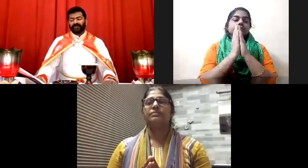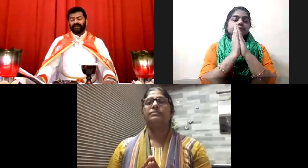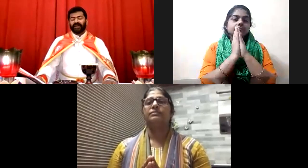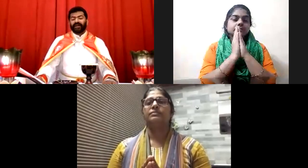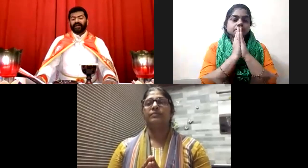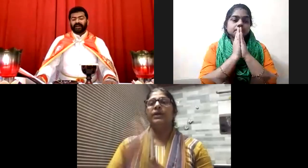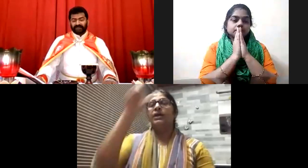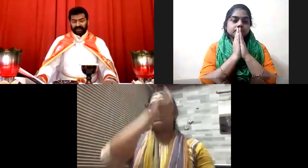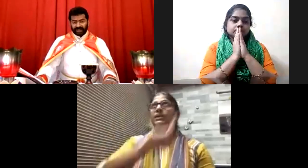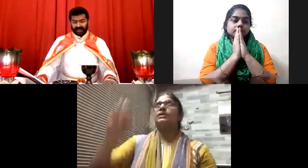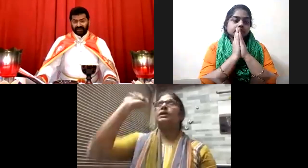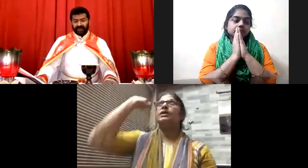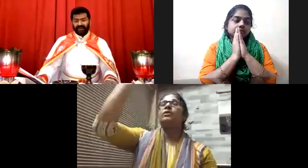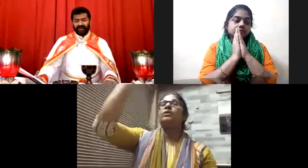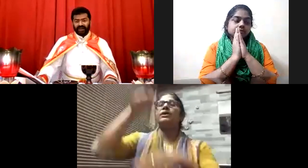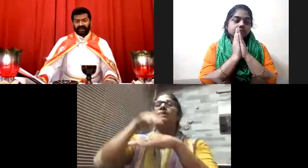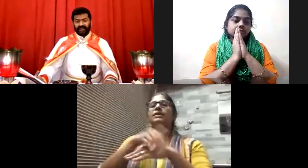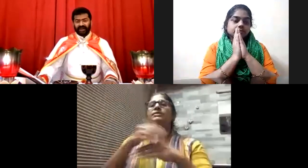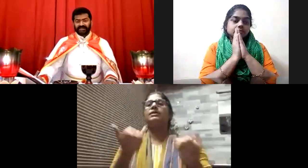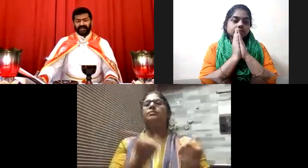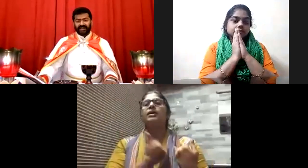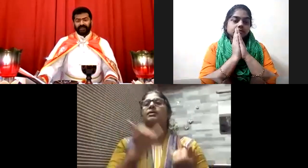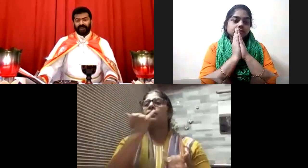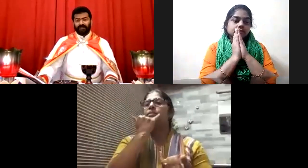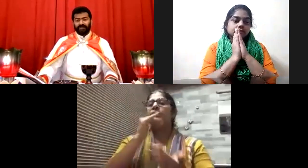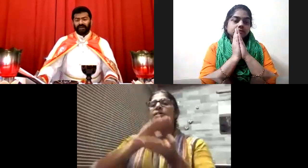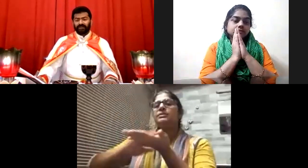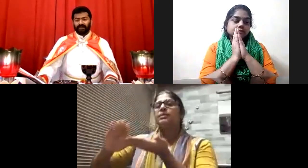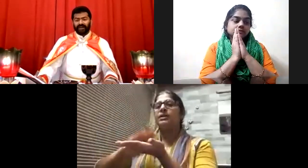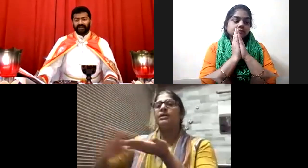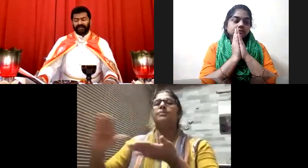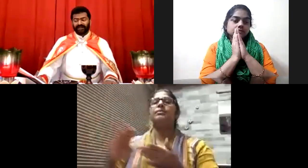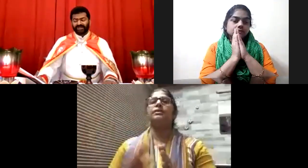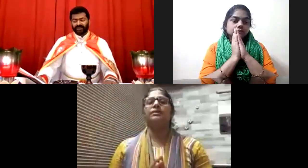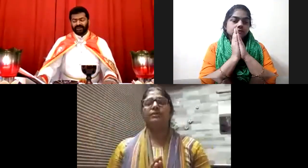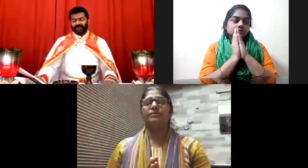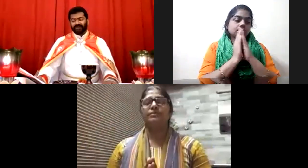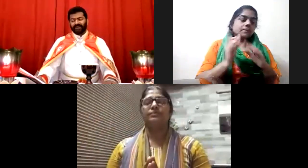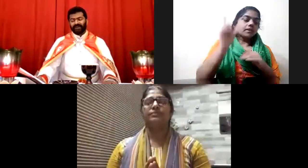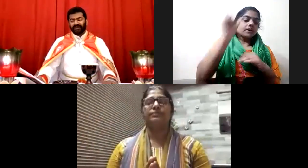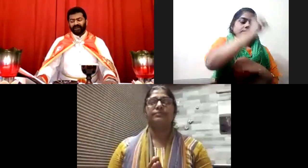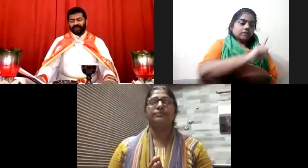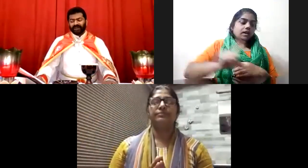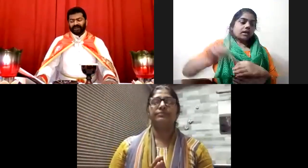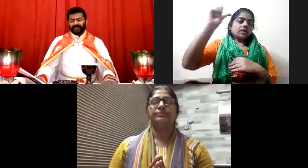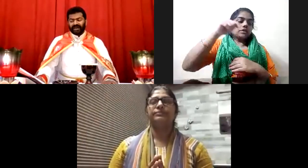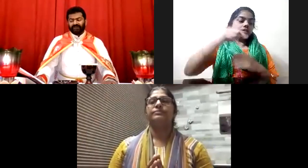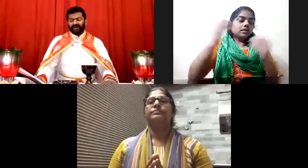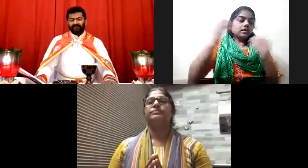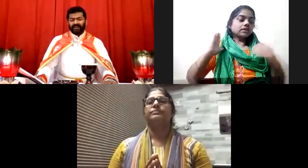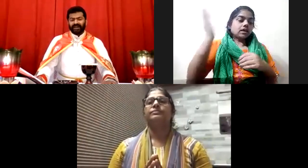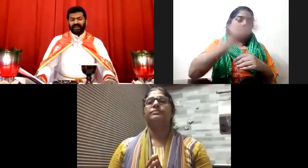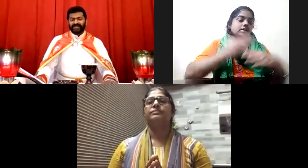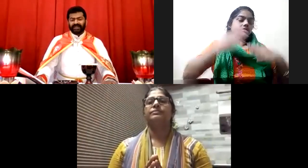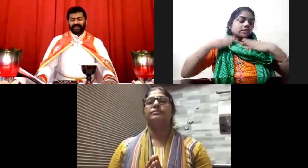പങ്കുകൊള്ളാം. കർത്താവേ, അങ്ങയുടെ ദാസരുടെ പാപങ്ങളും അപരാധങ്ങളും ക്ഷമിക്കണമേ. കർത്താവേ,